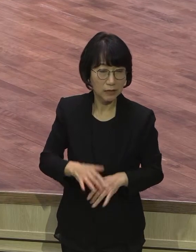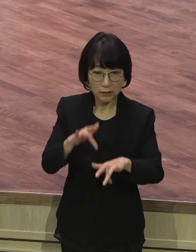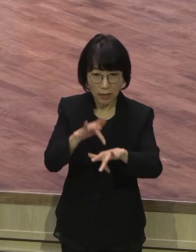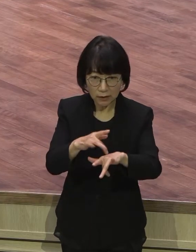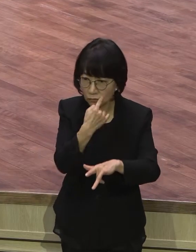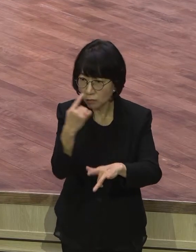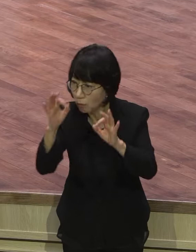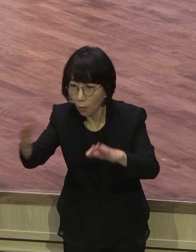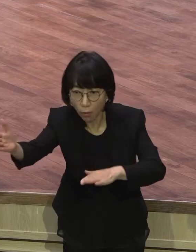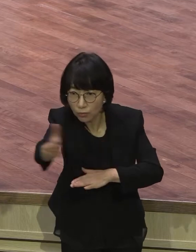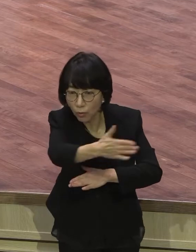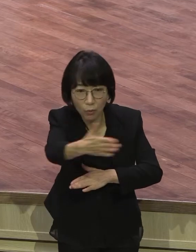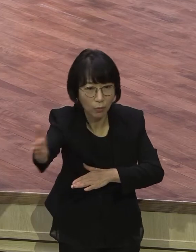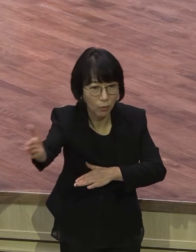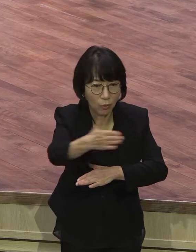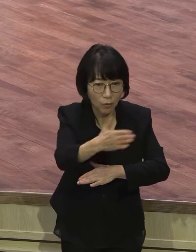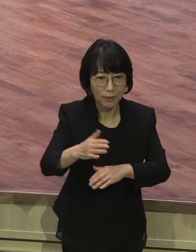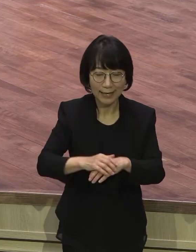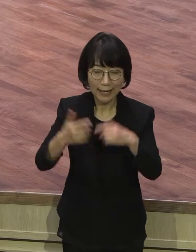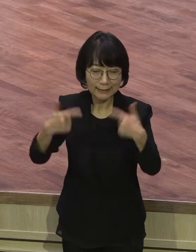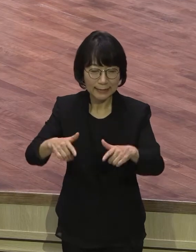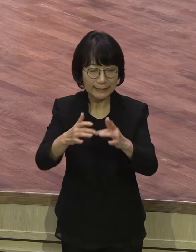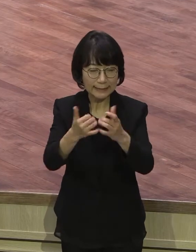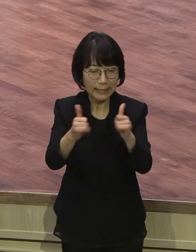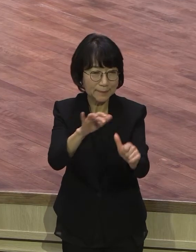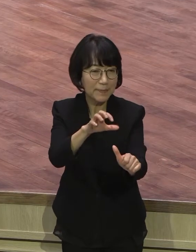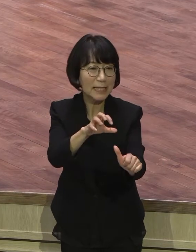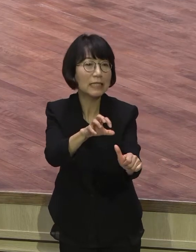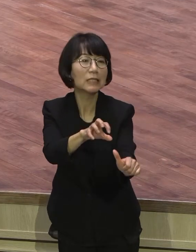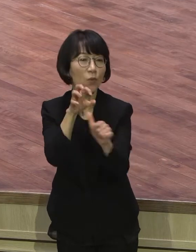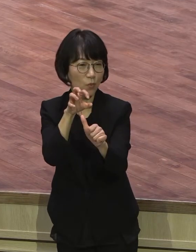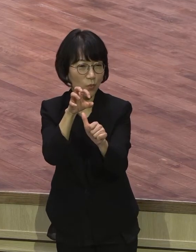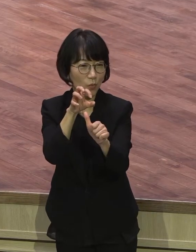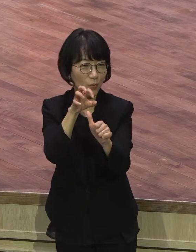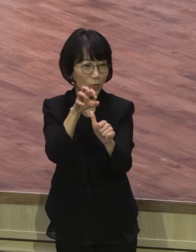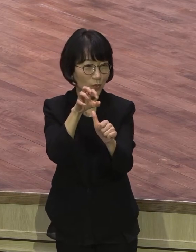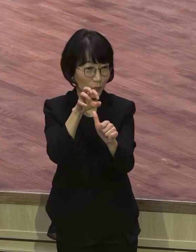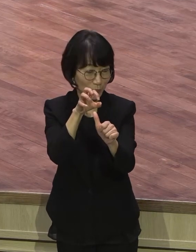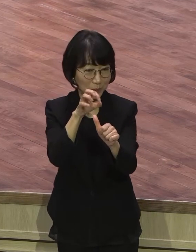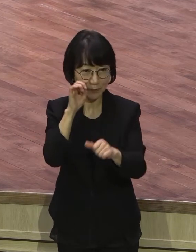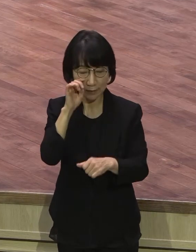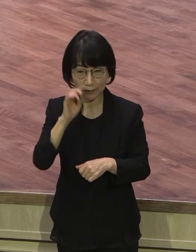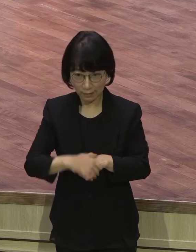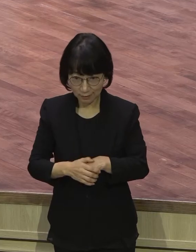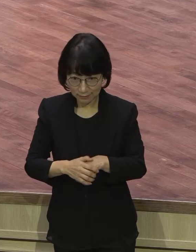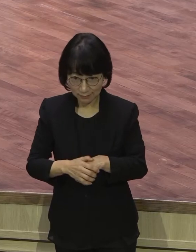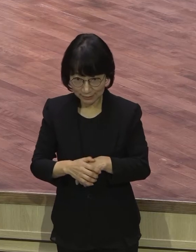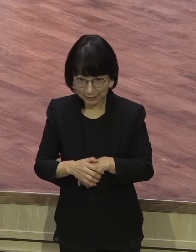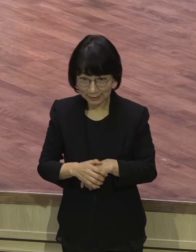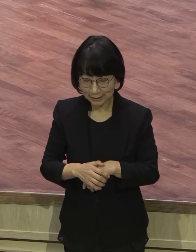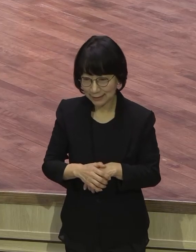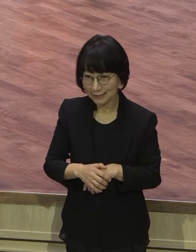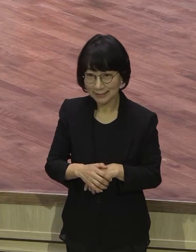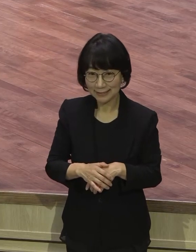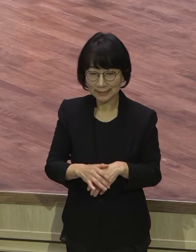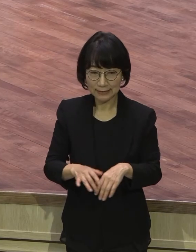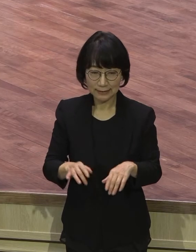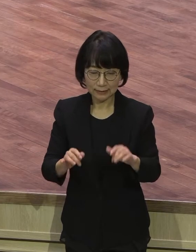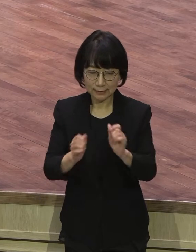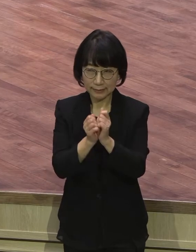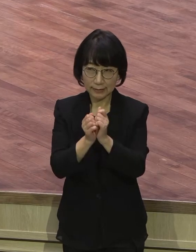없어요. 언제나 사람을 통해서 대적자 마귀가 지금